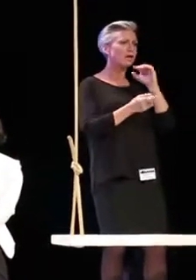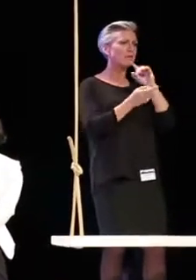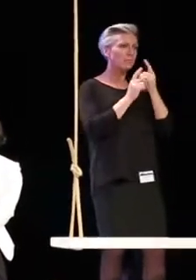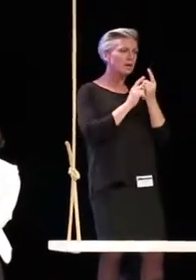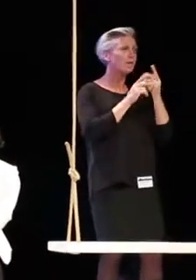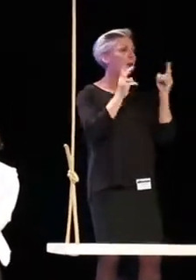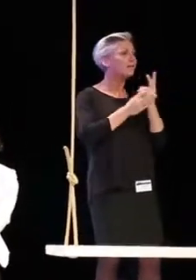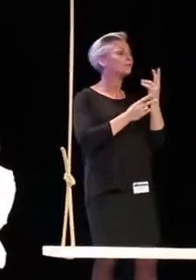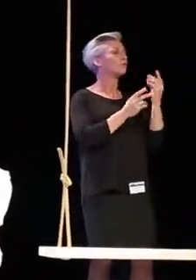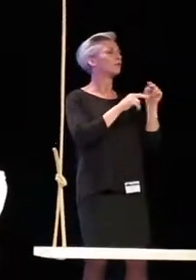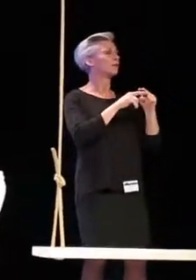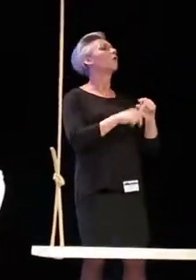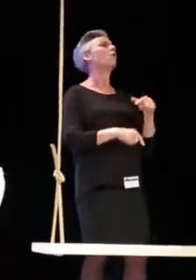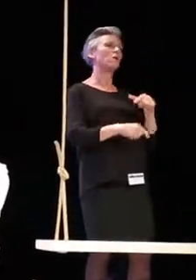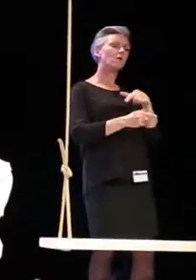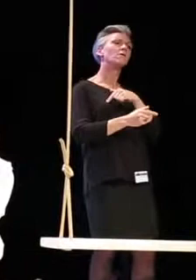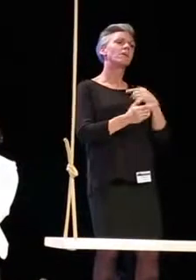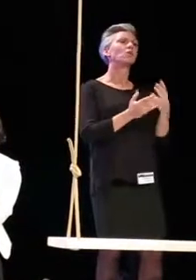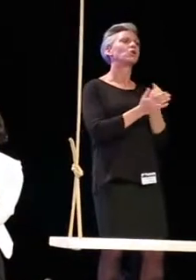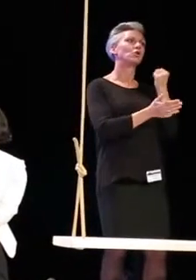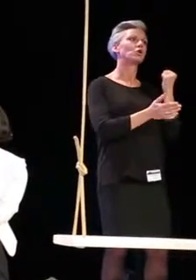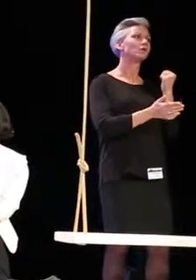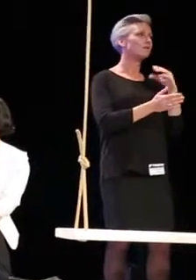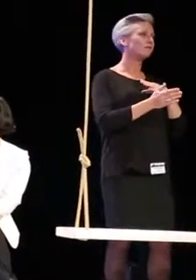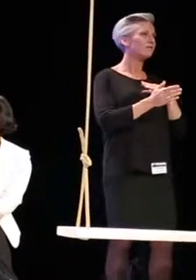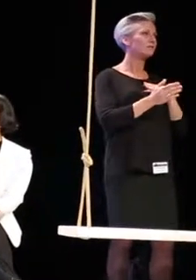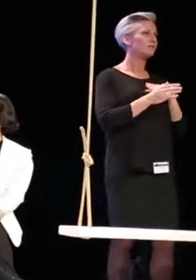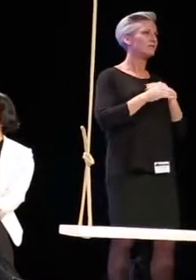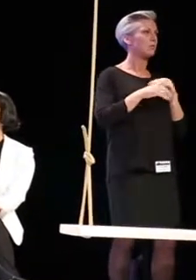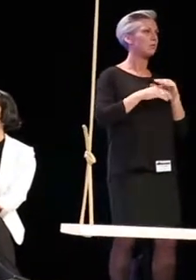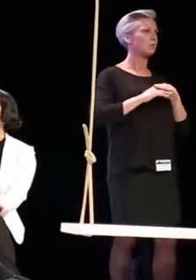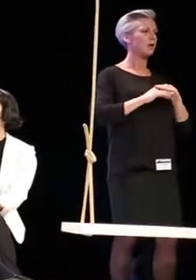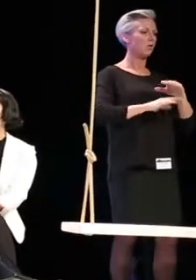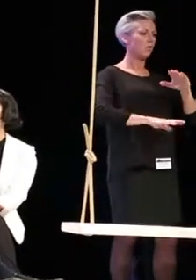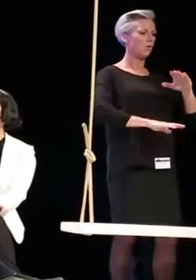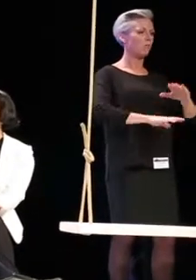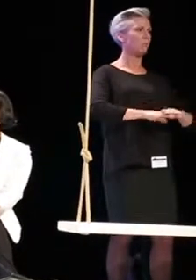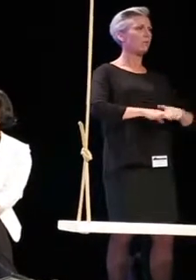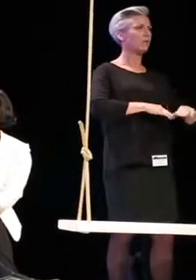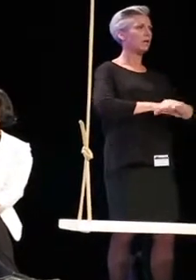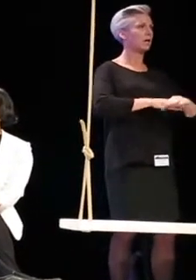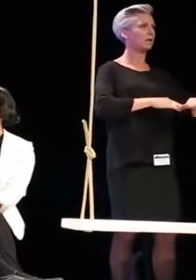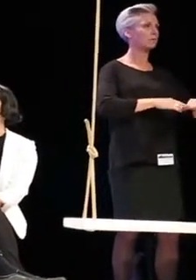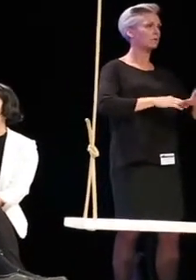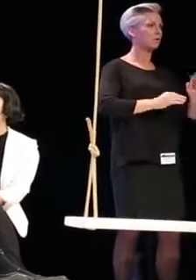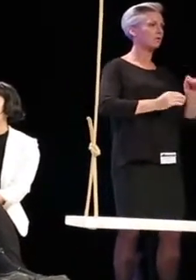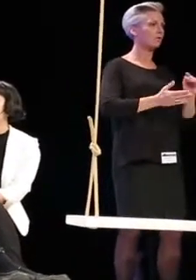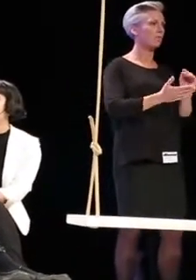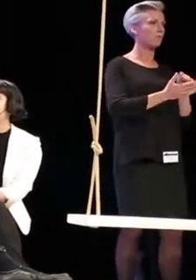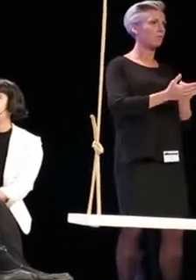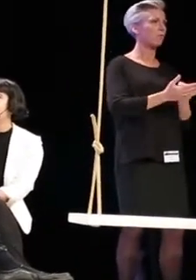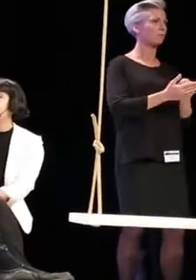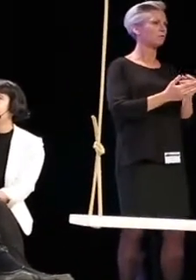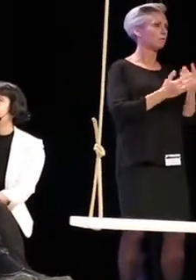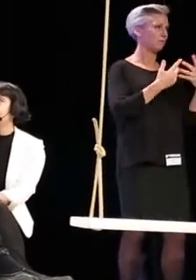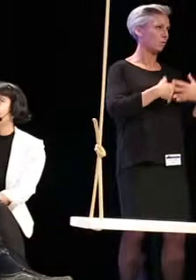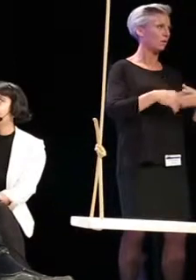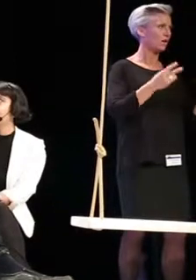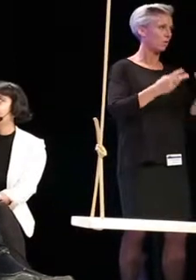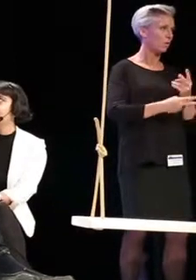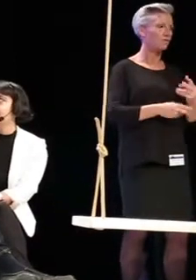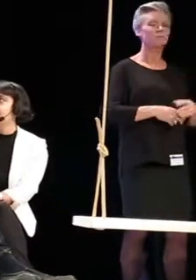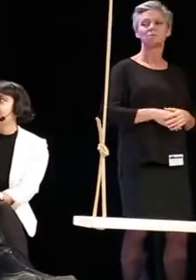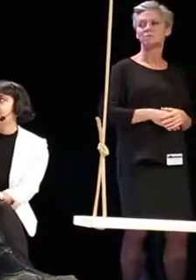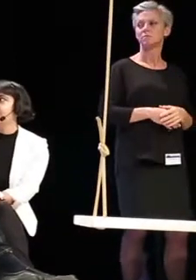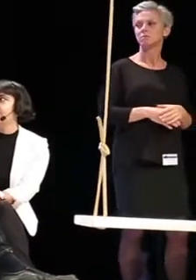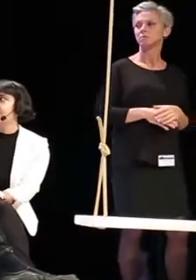att det är en framgång. Alltså finns det någon slags bottom line på avtalet i Paris? Det gör det förstås, och som